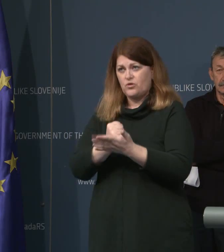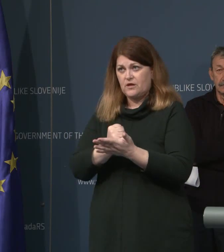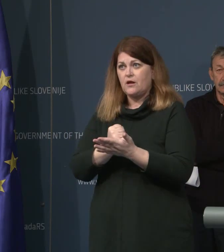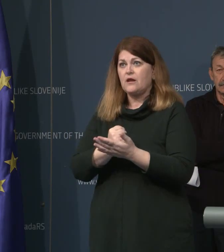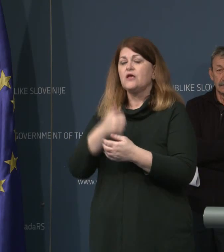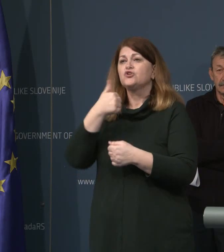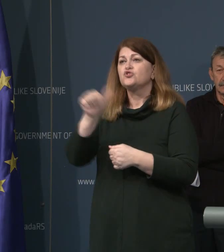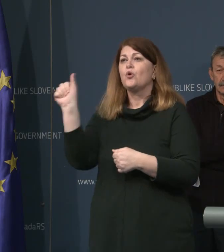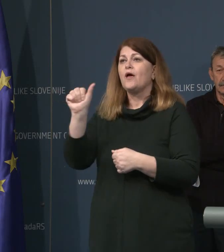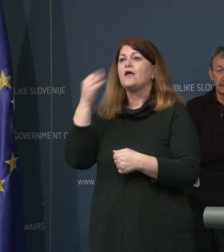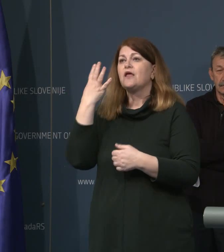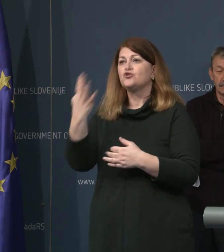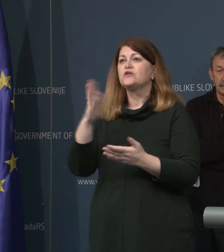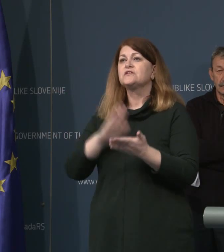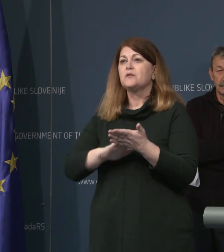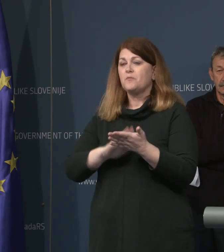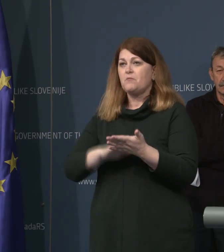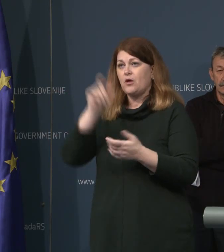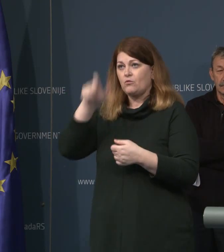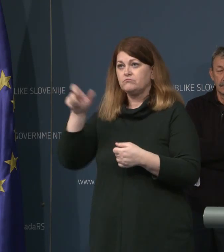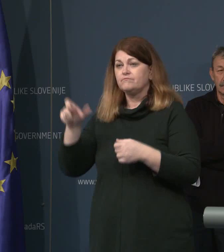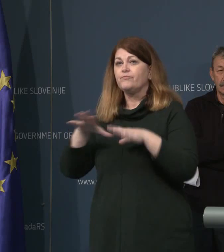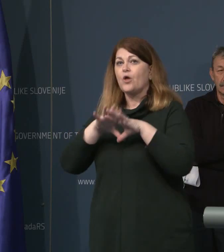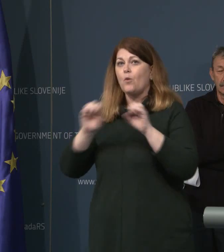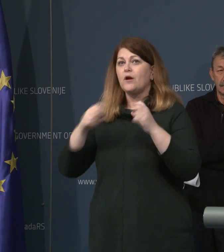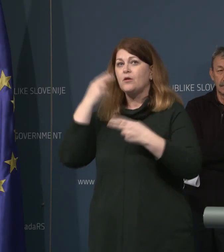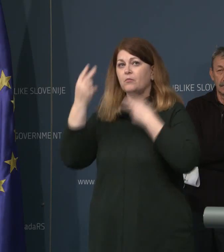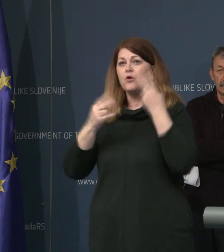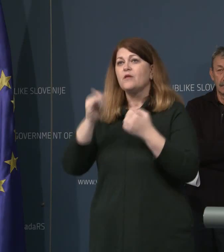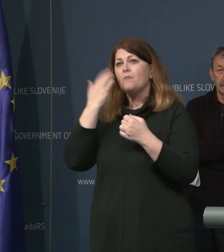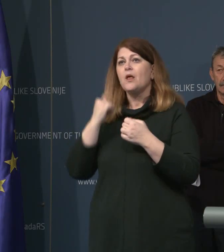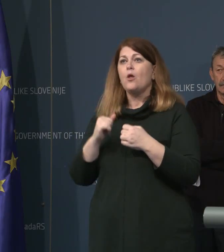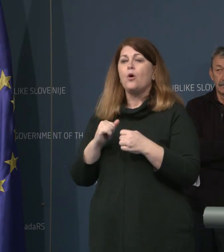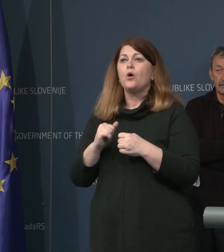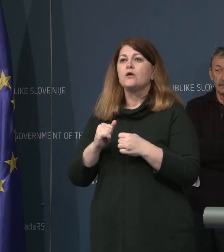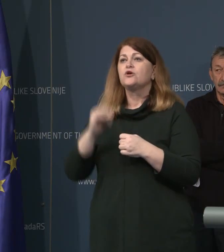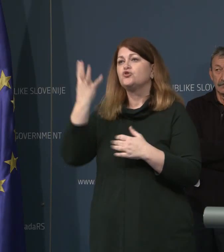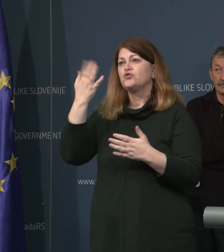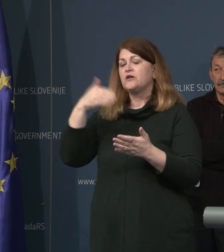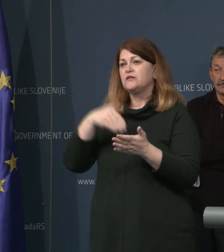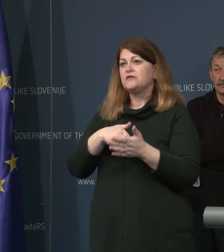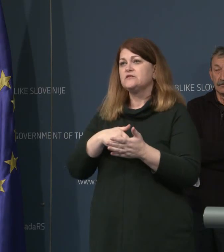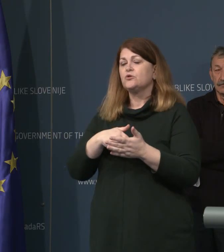potrjenih 141 primerov, opravljenih testiranj je bilo pa kar